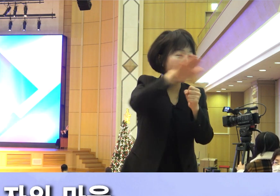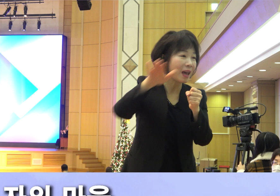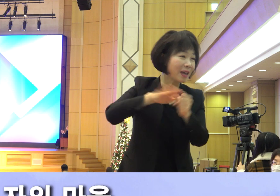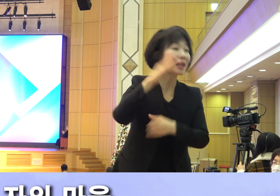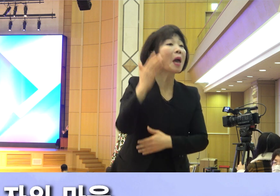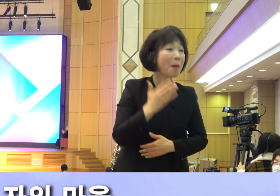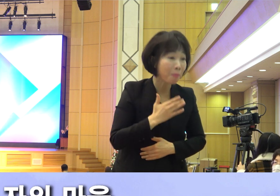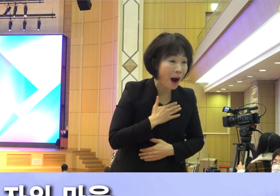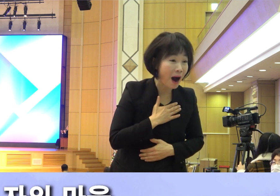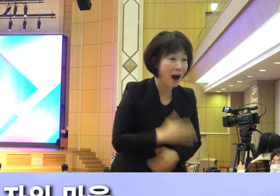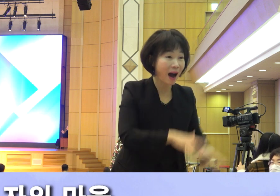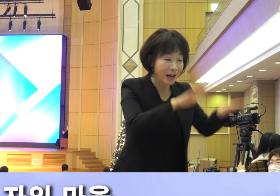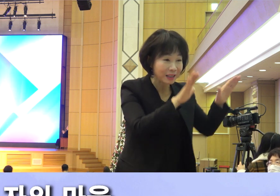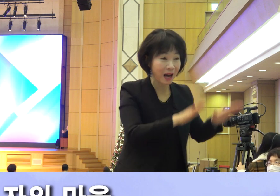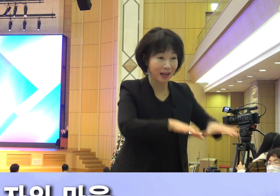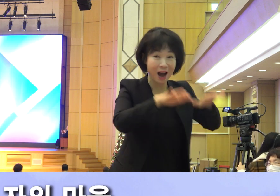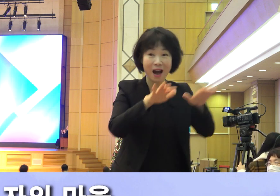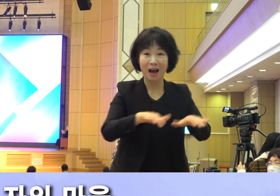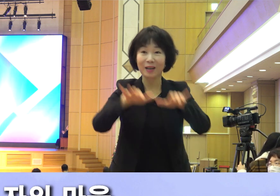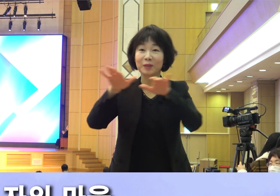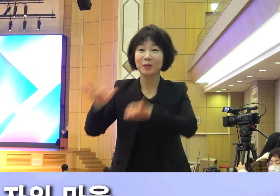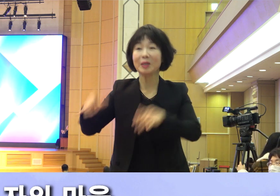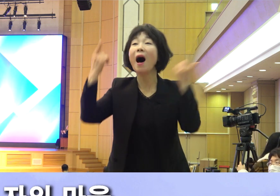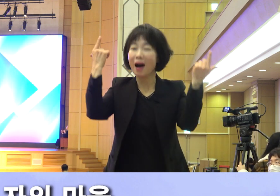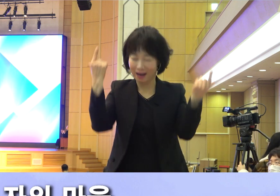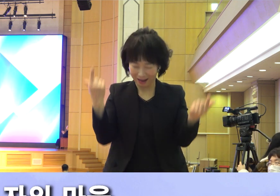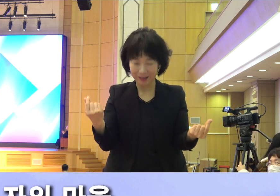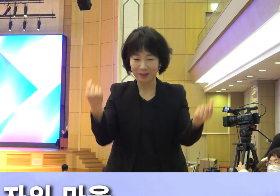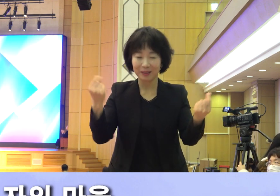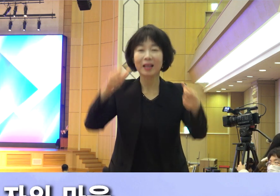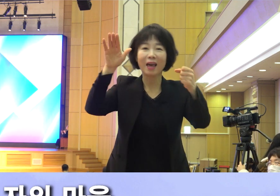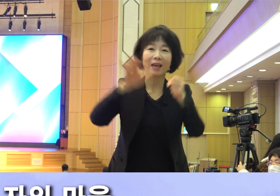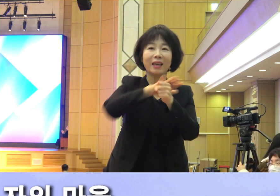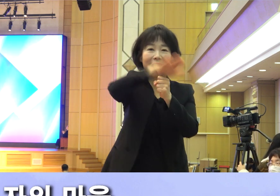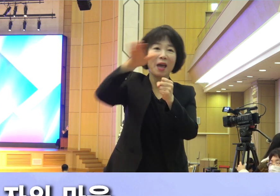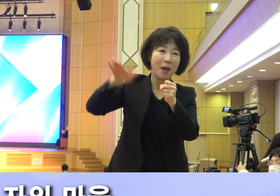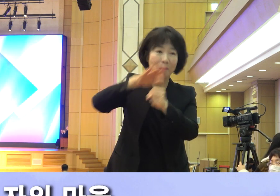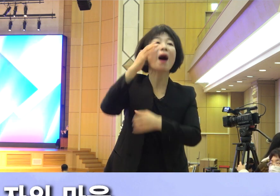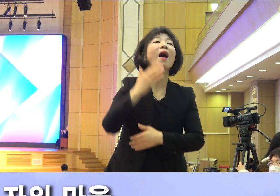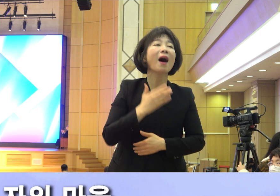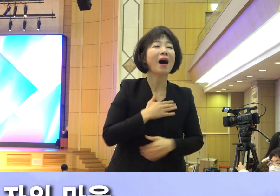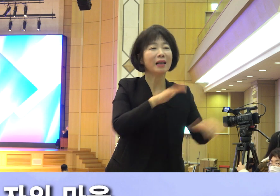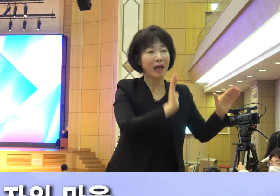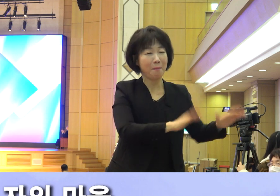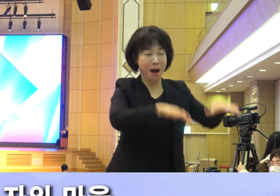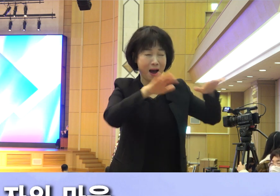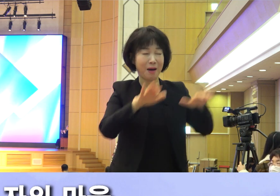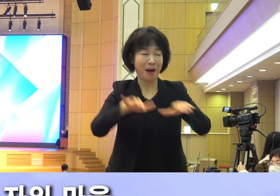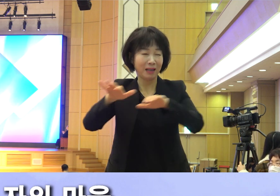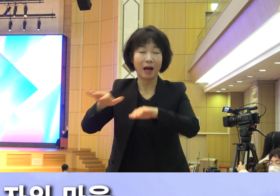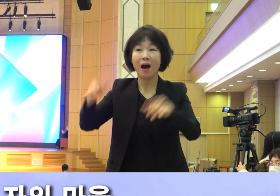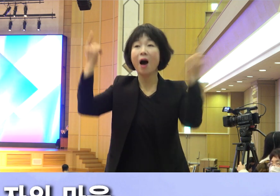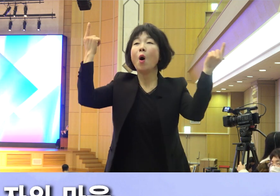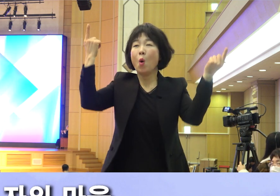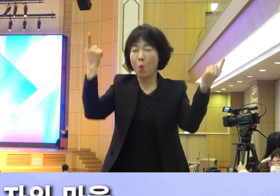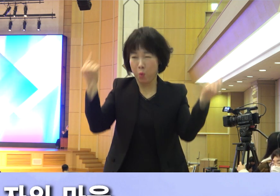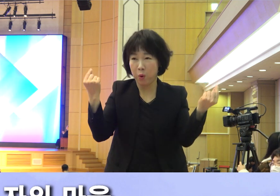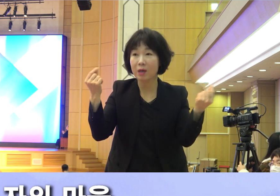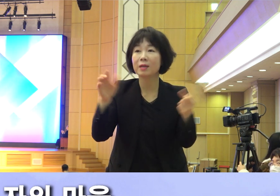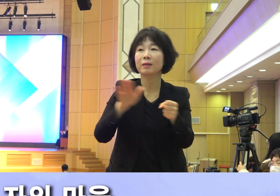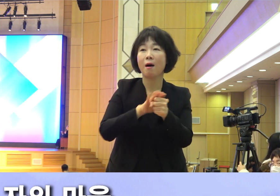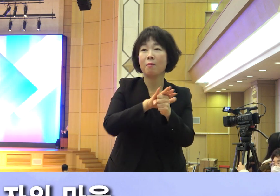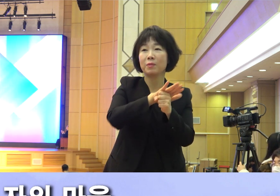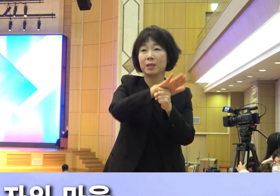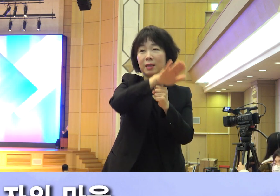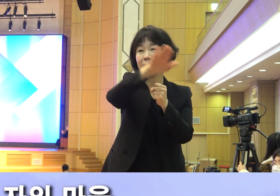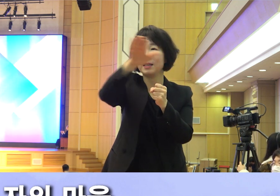사랑 내게 바다 같은 사랑 내게 바다 같은